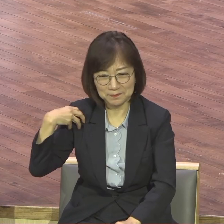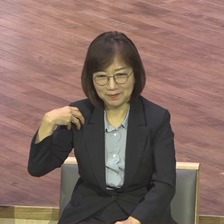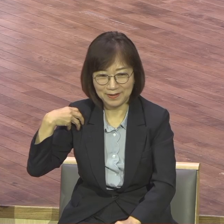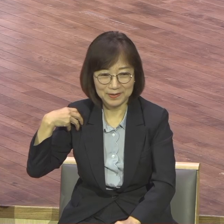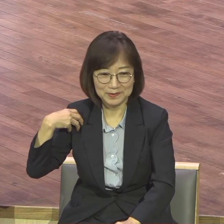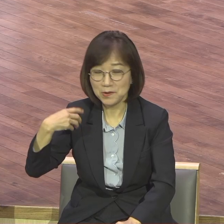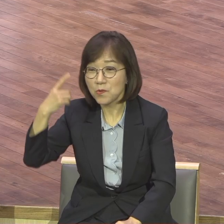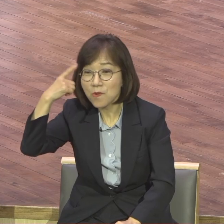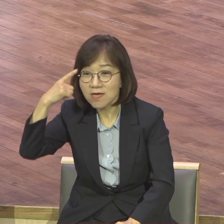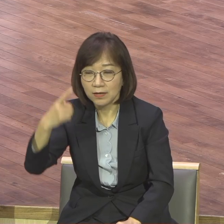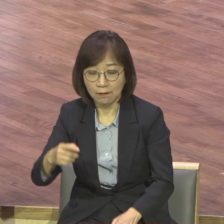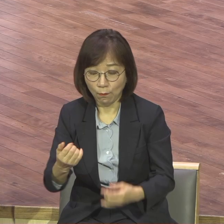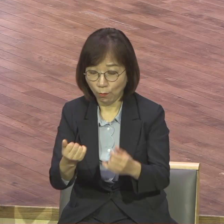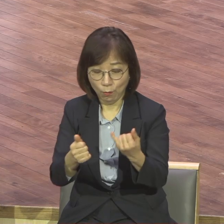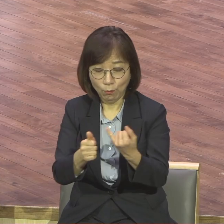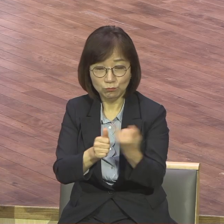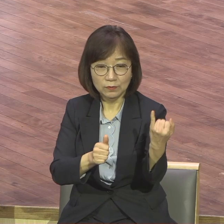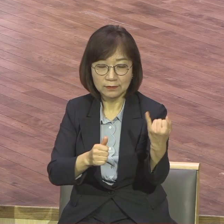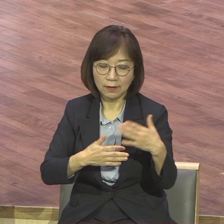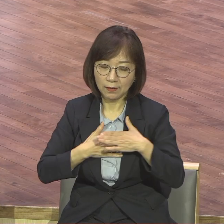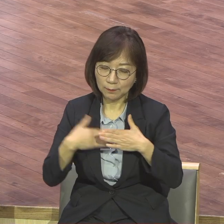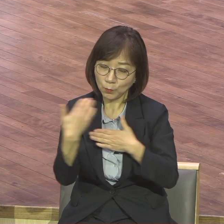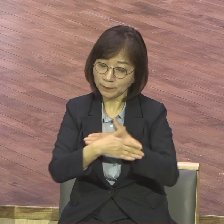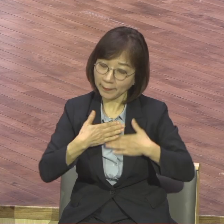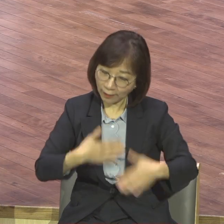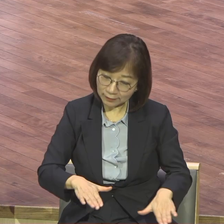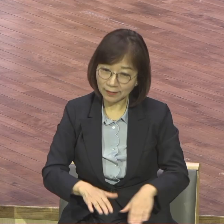왜? 저 사람 힘이 없으니까